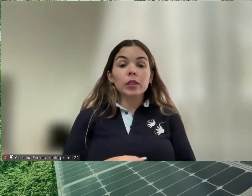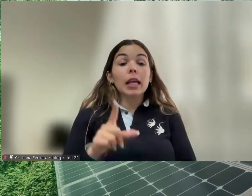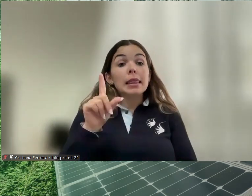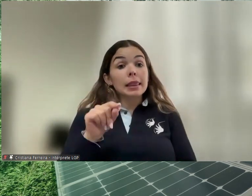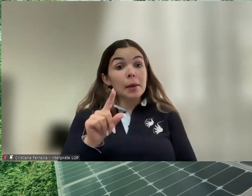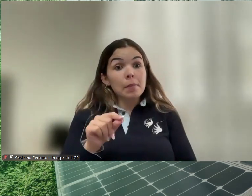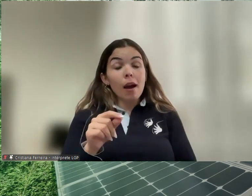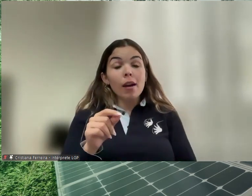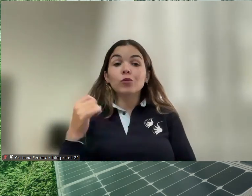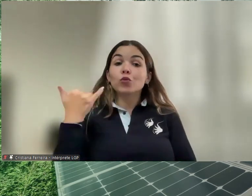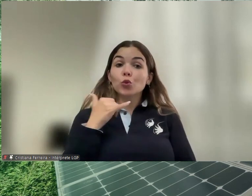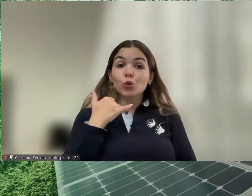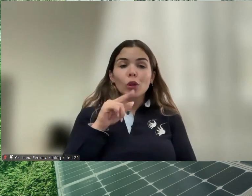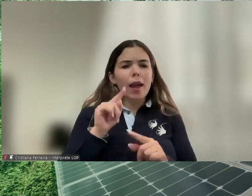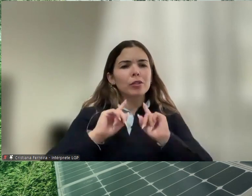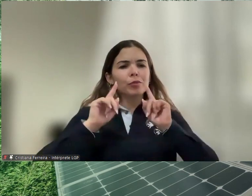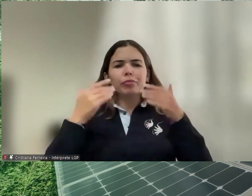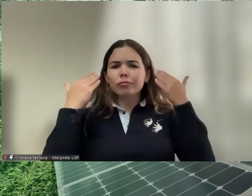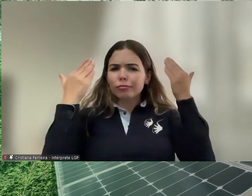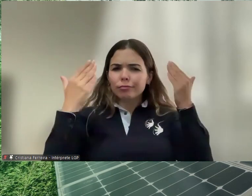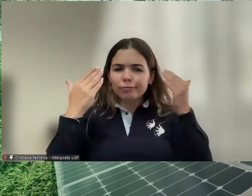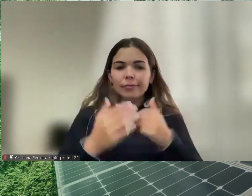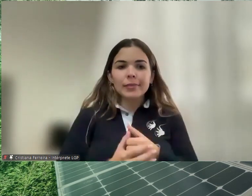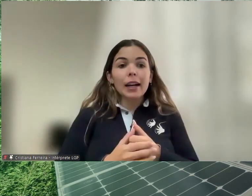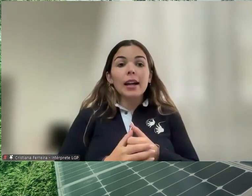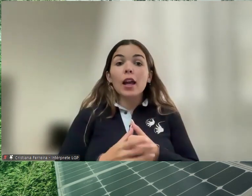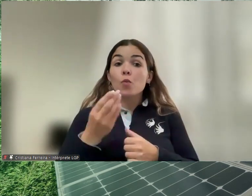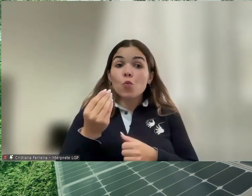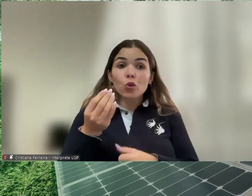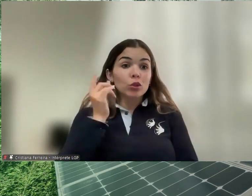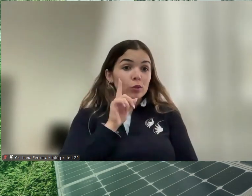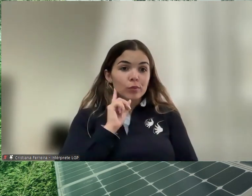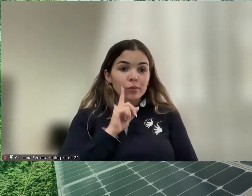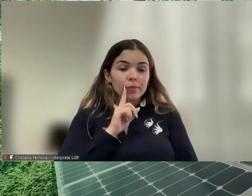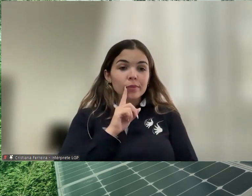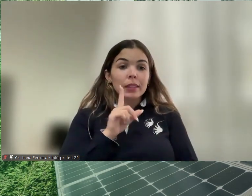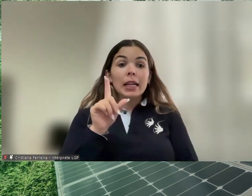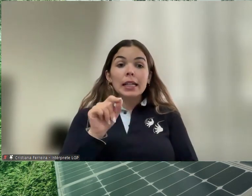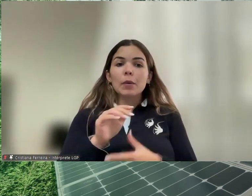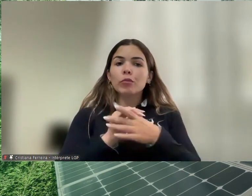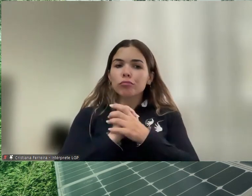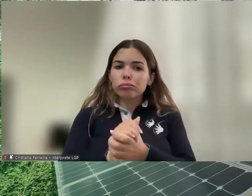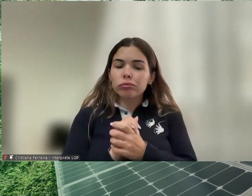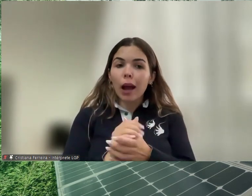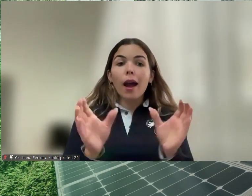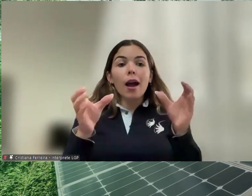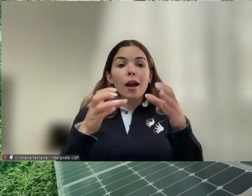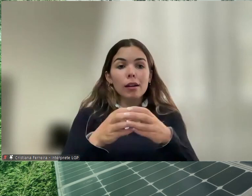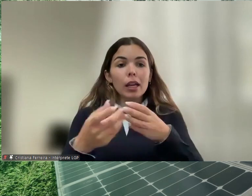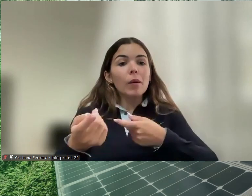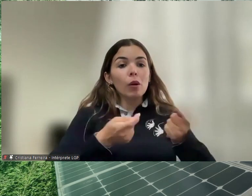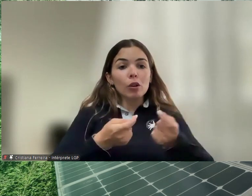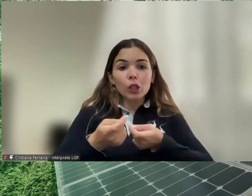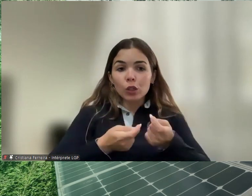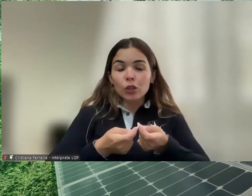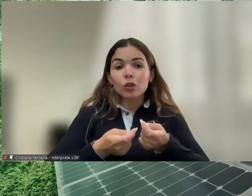Felicitar-vos por esta iniciativa, que é bastante relevante, e cumprimentar também a equipa organizadora, as